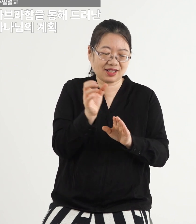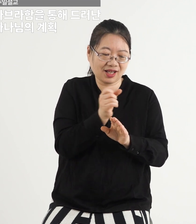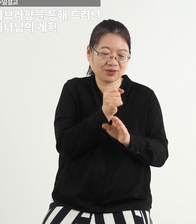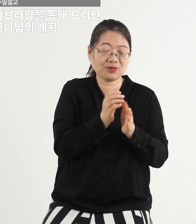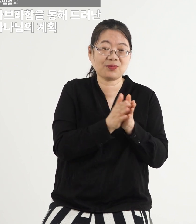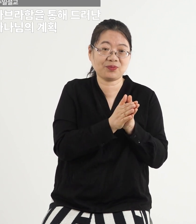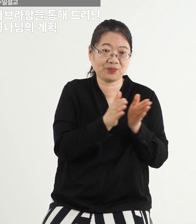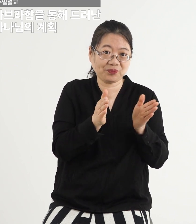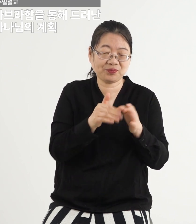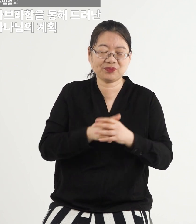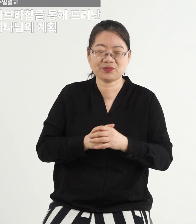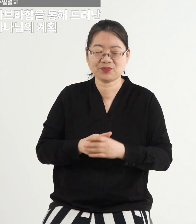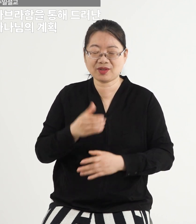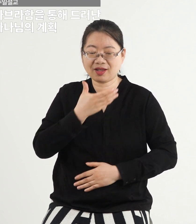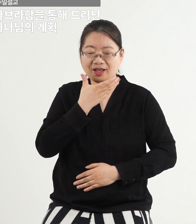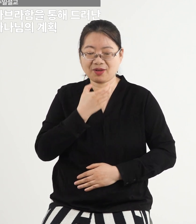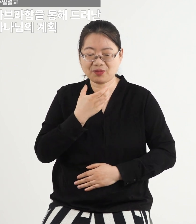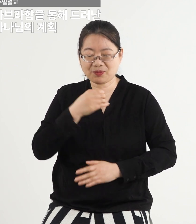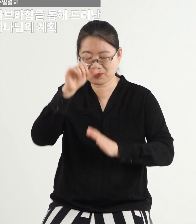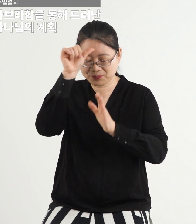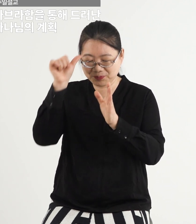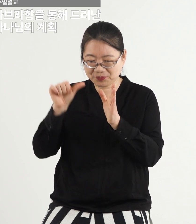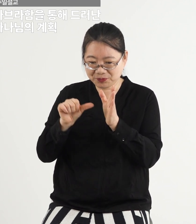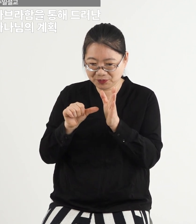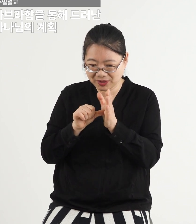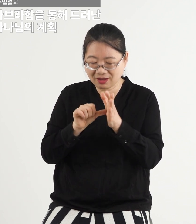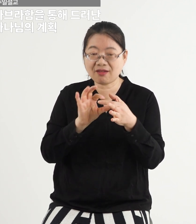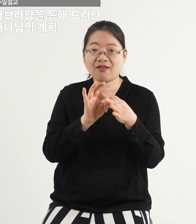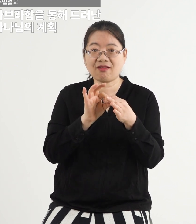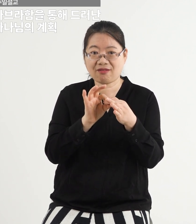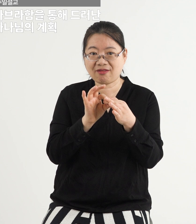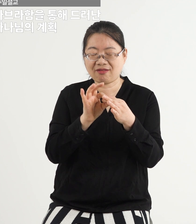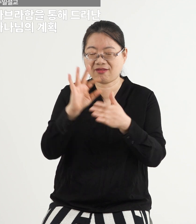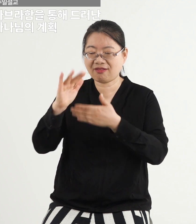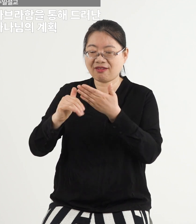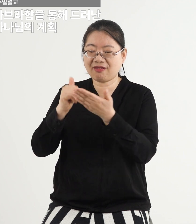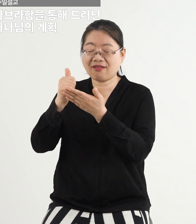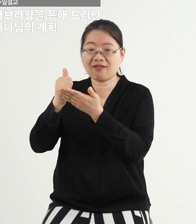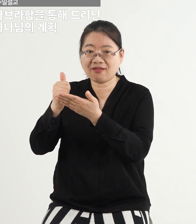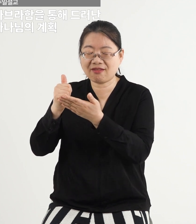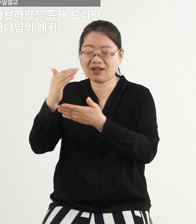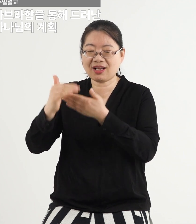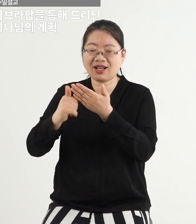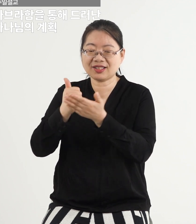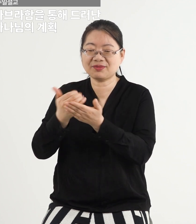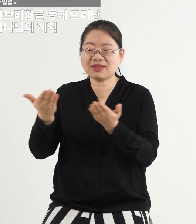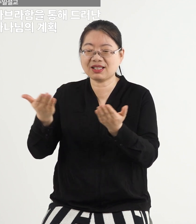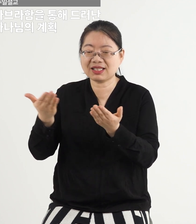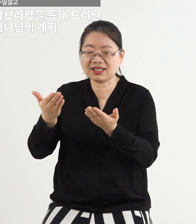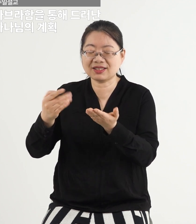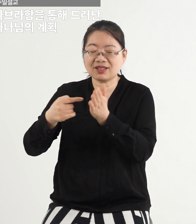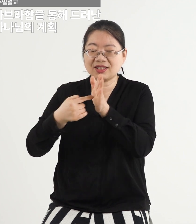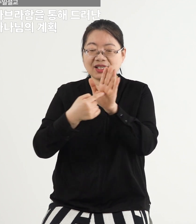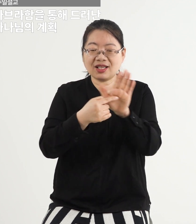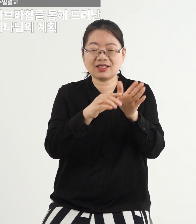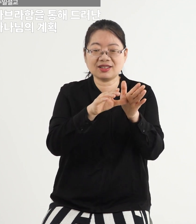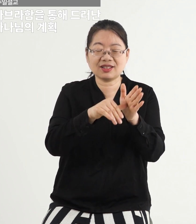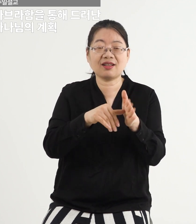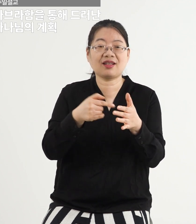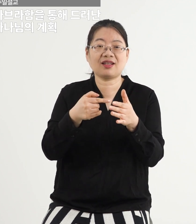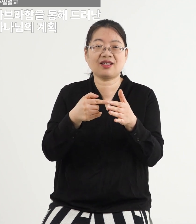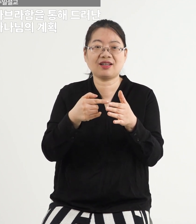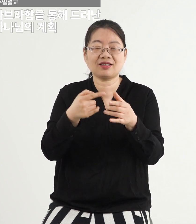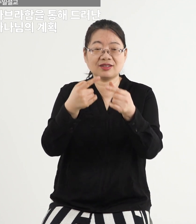시작하신다. 아브라함의 인생을 통해서 하나님이 하나님의 경영을 드러내시는데 첫 번째